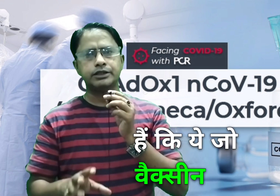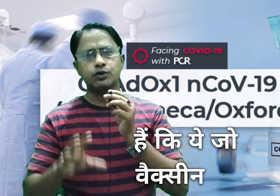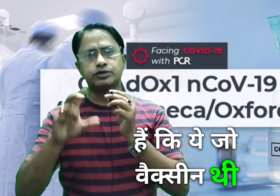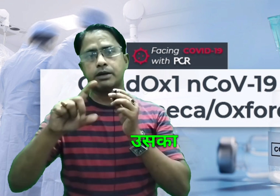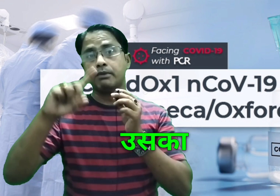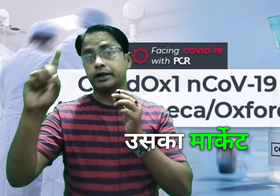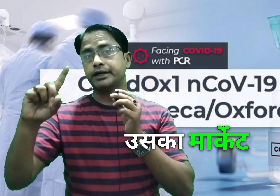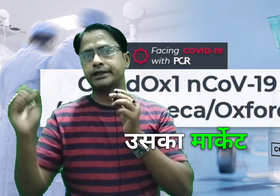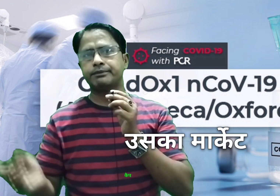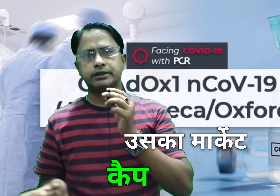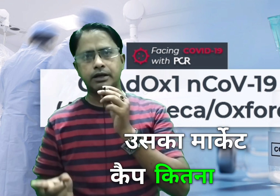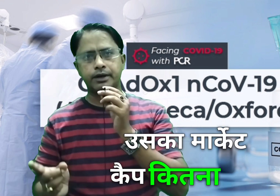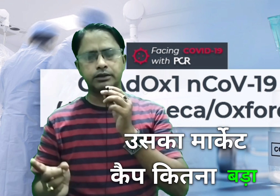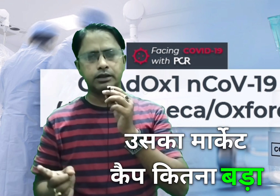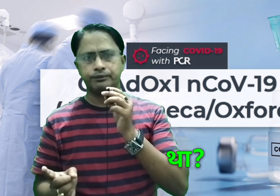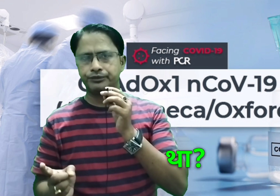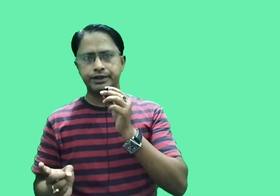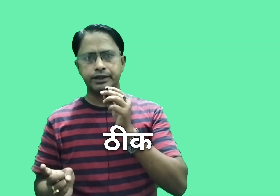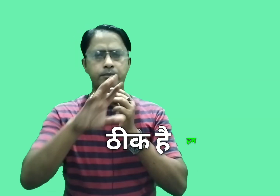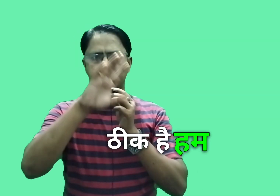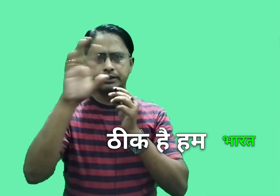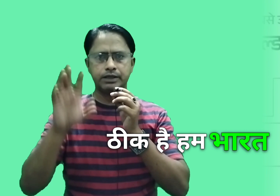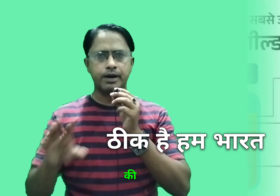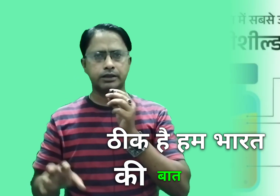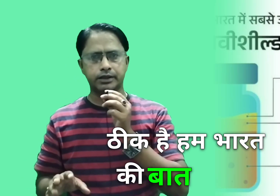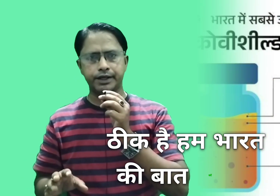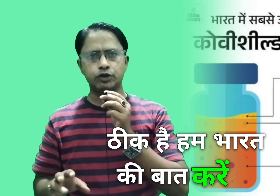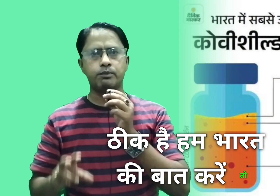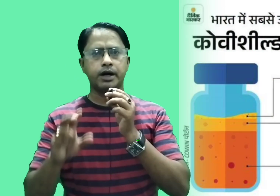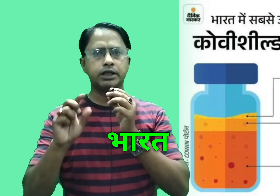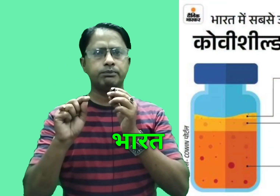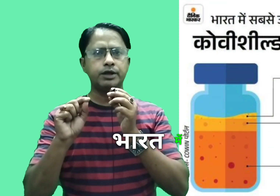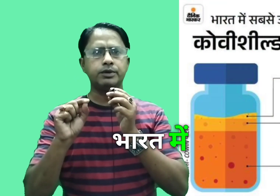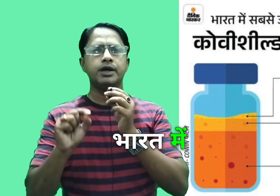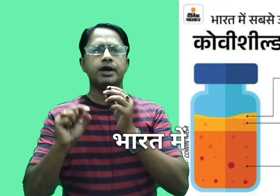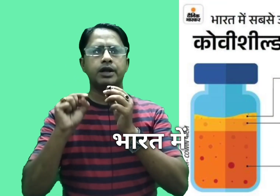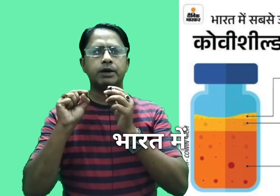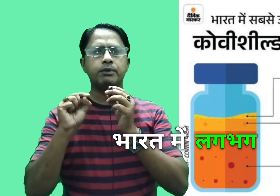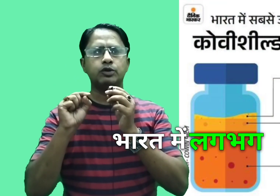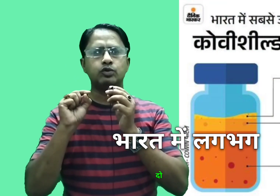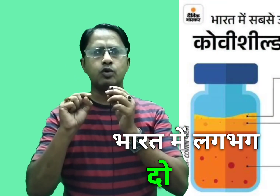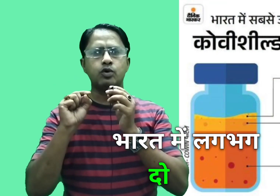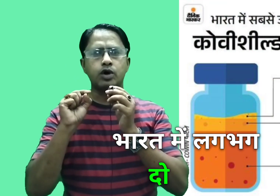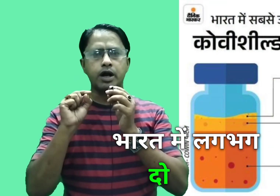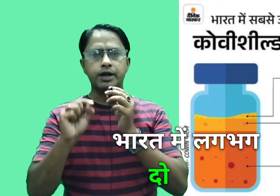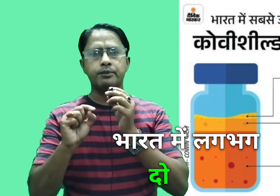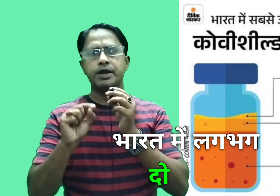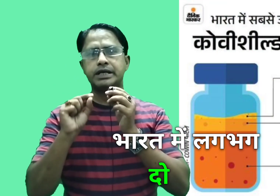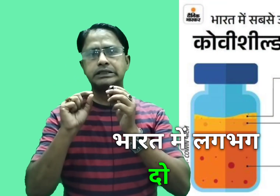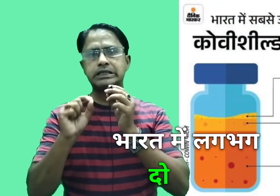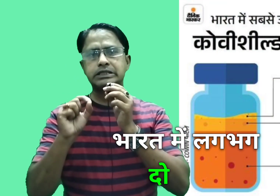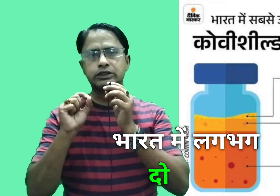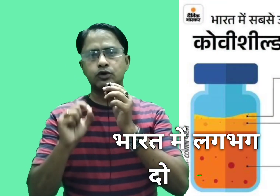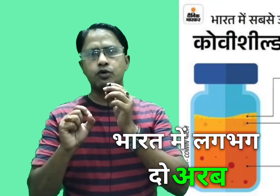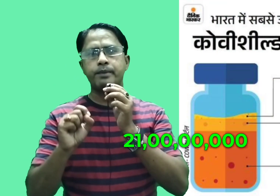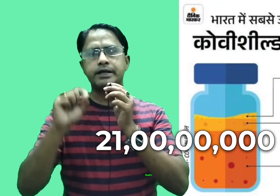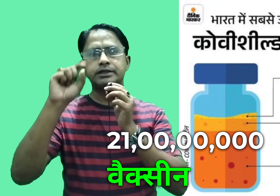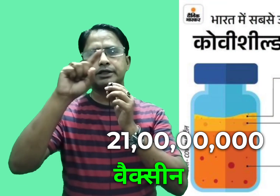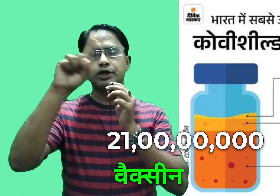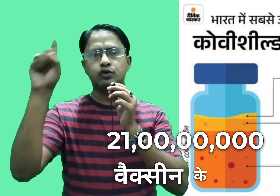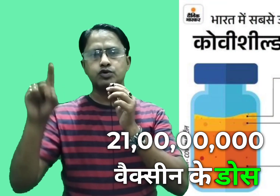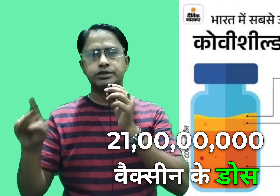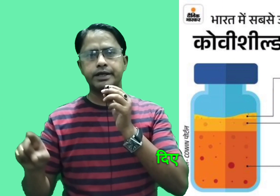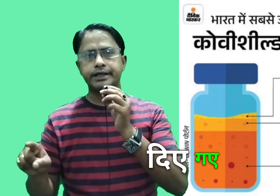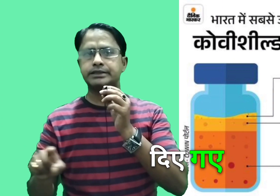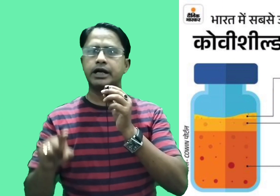जो वैक्सीन थी उसका मार्केट कैप कितना बड़ा था। ठीक है, हम भारत की बात करें तो भारत में लगभग 2 अरब 21 करोड़